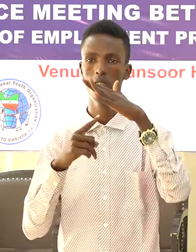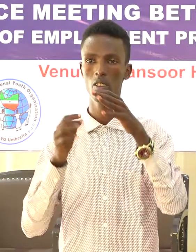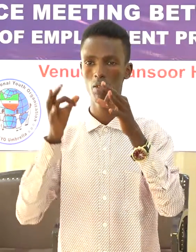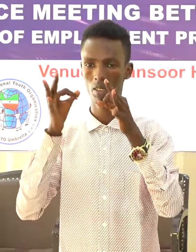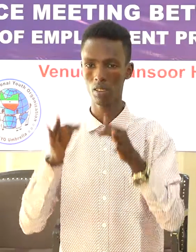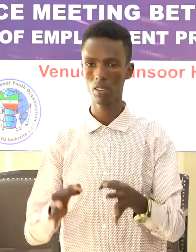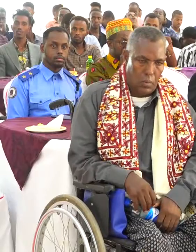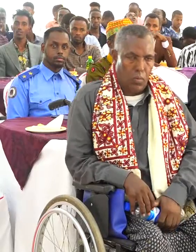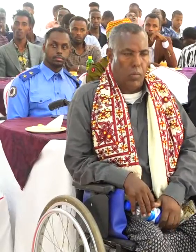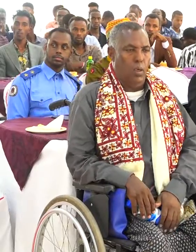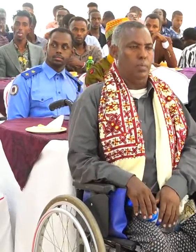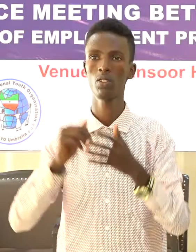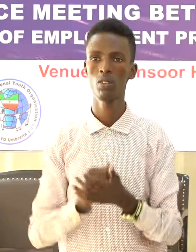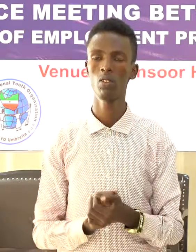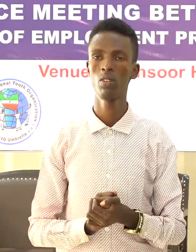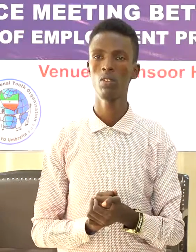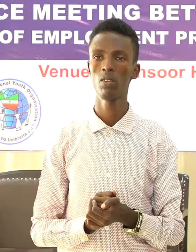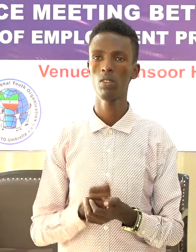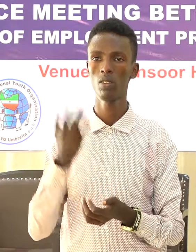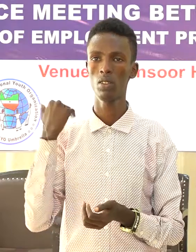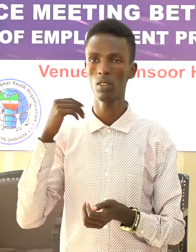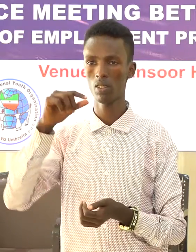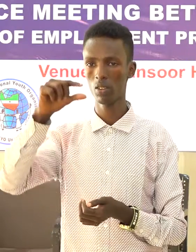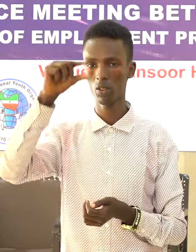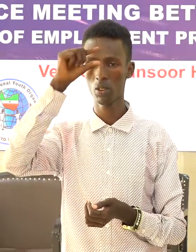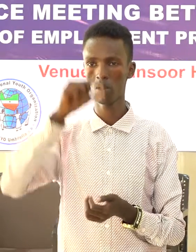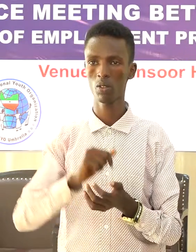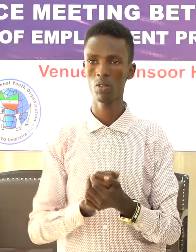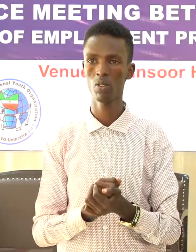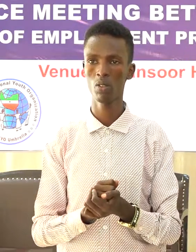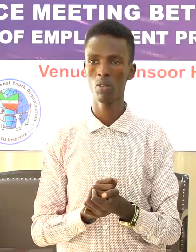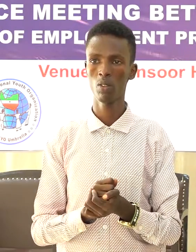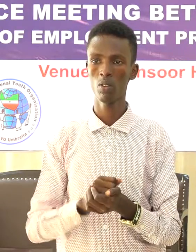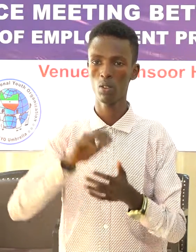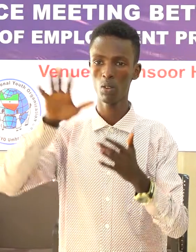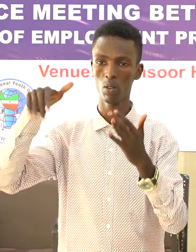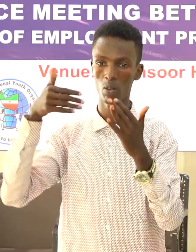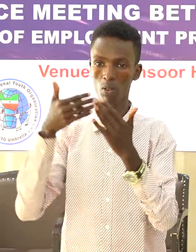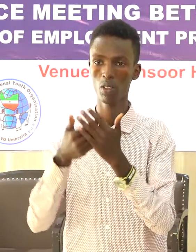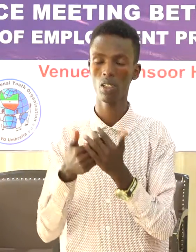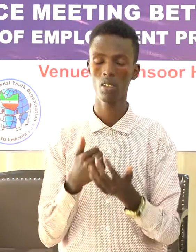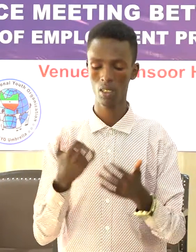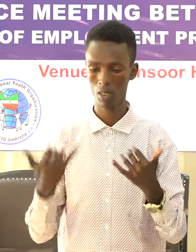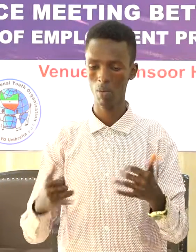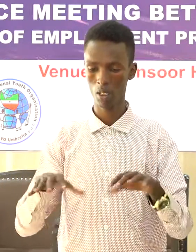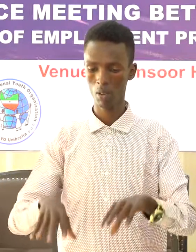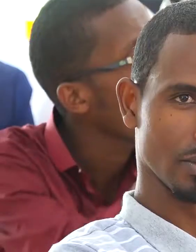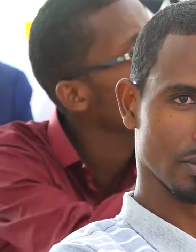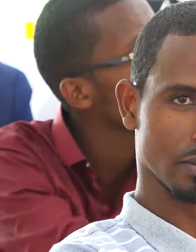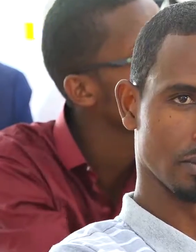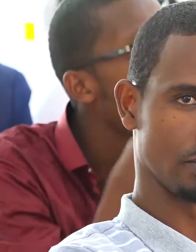dadka adkaysiga leh dawladdu guud ahaan intii u dambeysay waxay qaadatay si dadka looga qayb gelin lahaa shaqada iyo